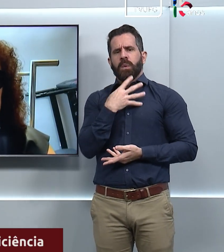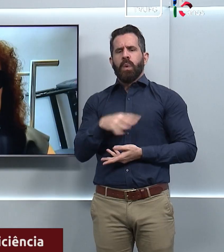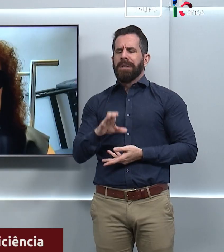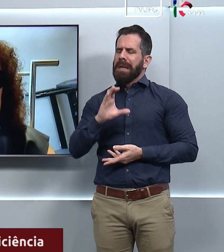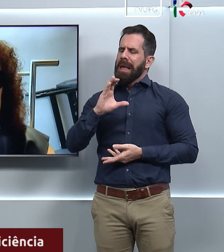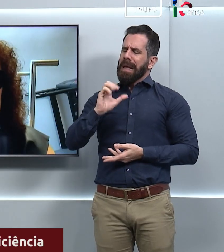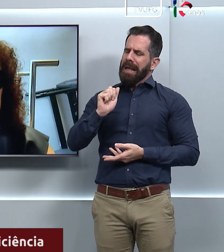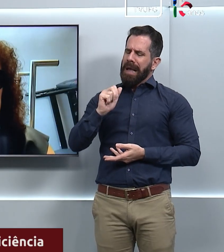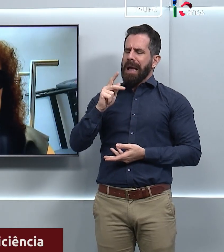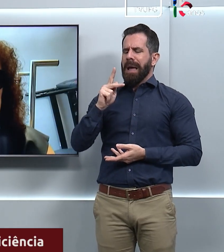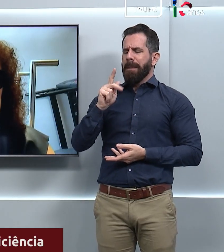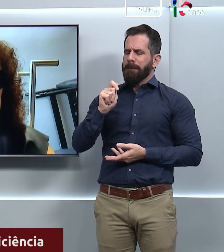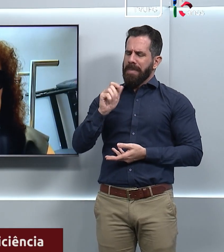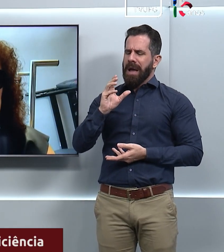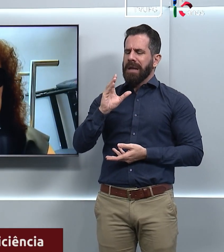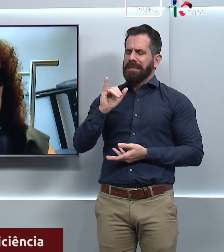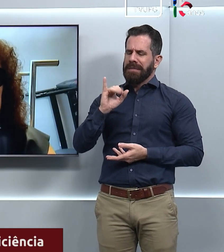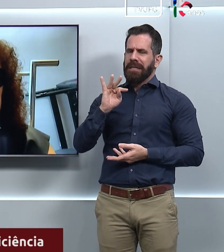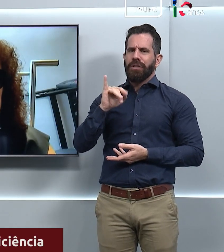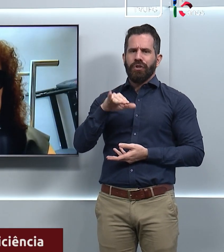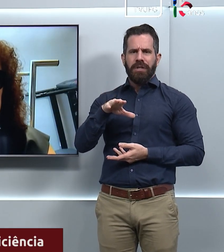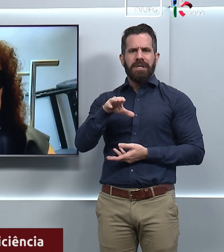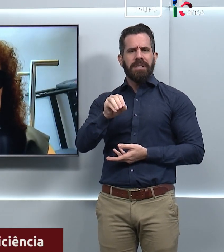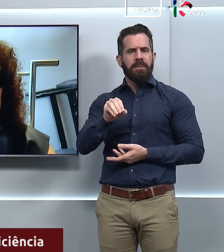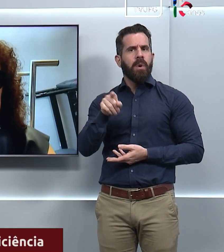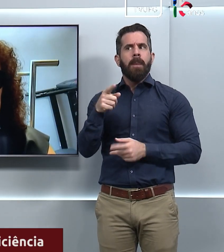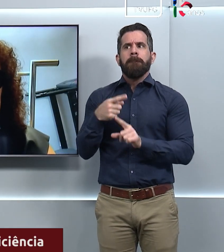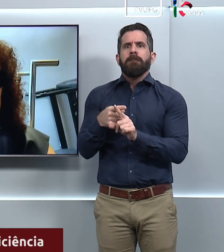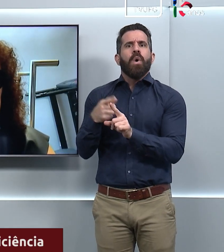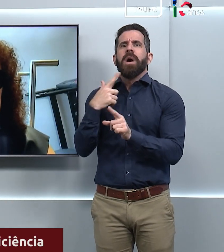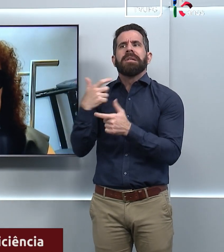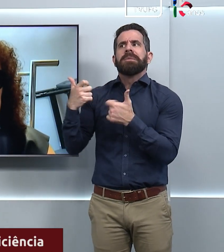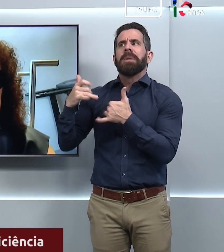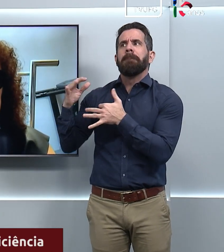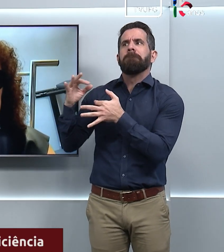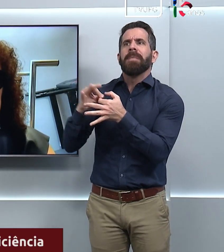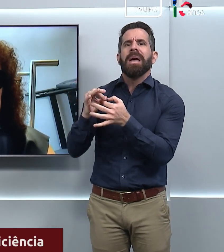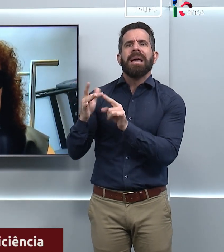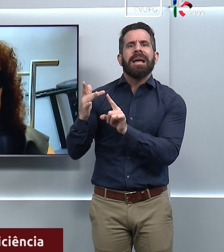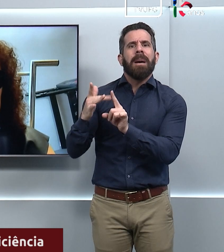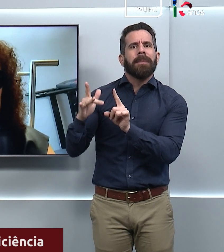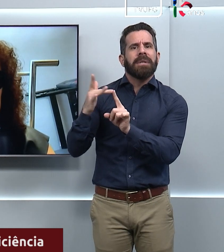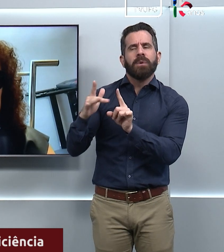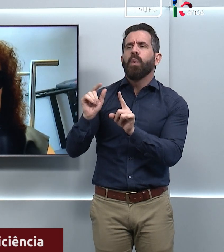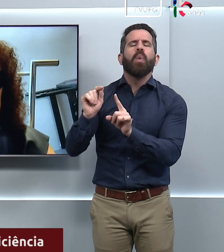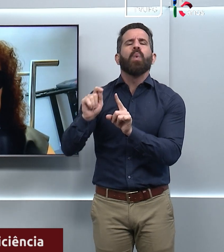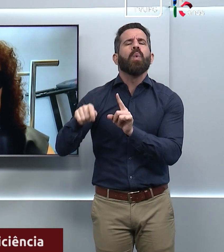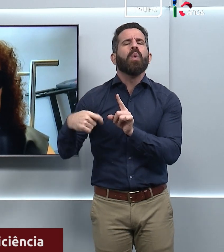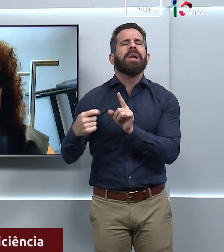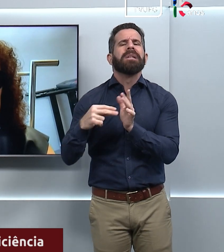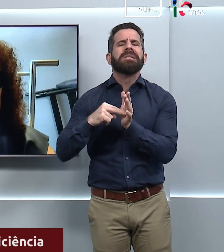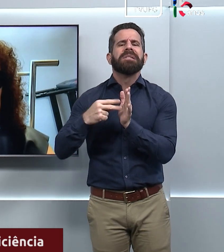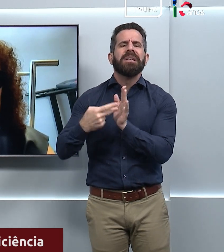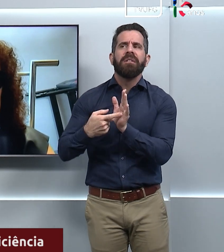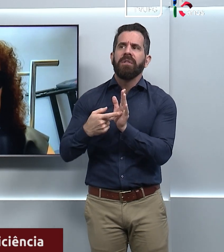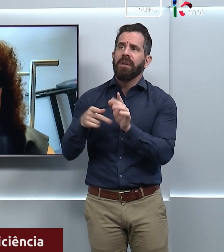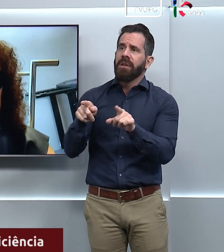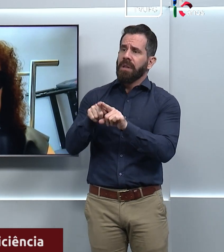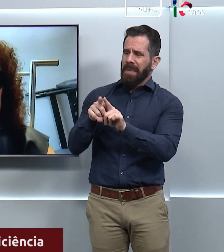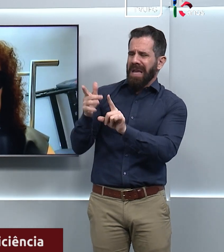que significa essa palavra. Por que a senhora decidiu falar do capacitismo nesse momento? O que é o capacitismo e de que forma que ele